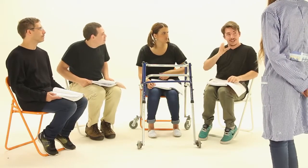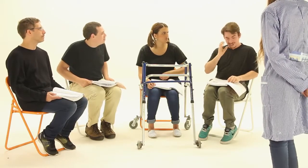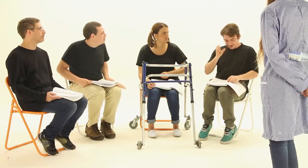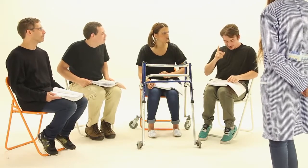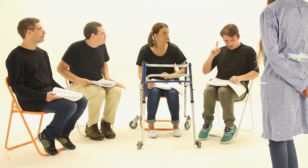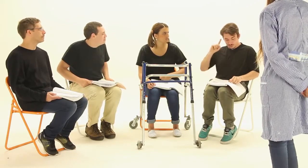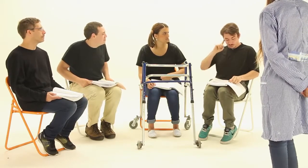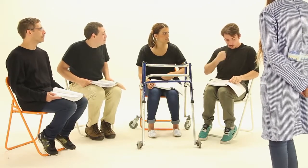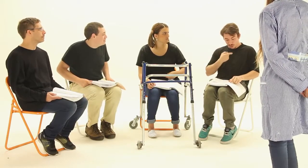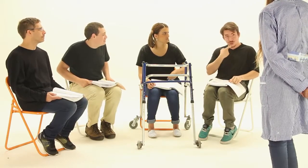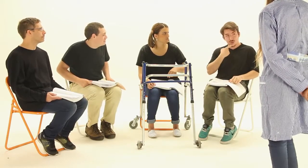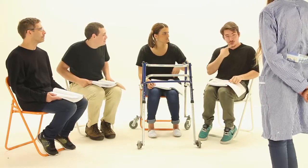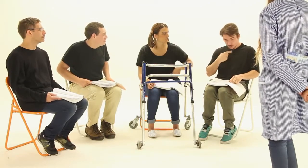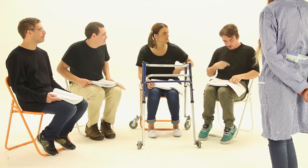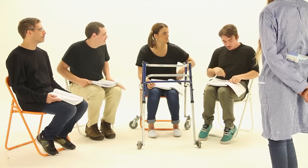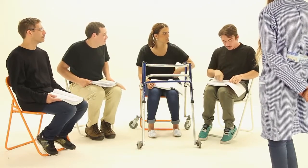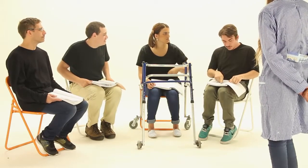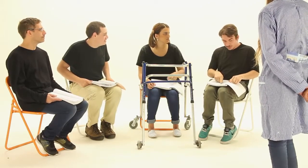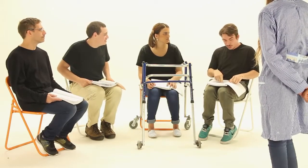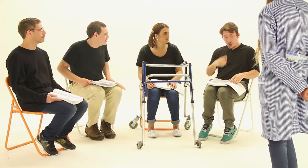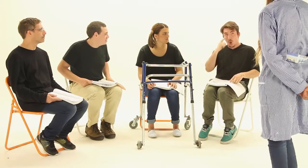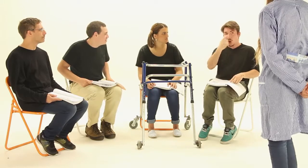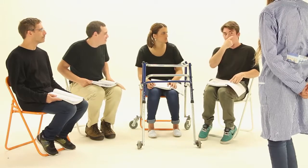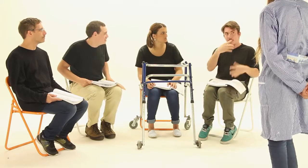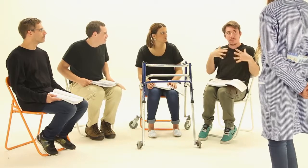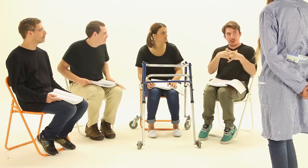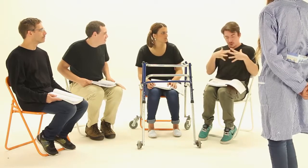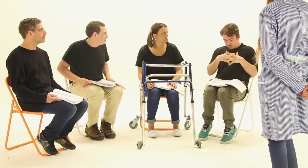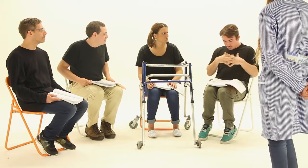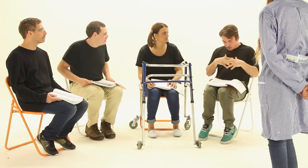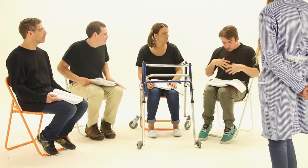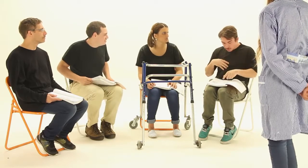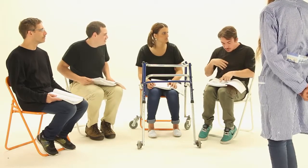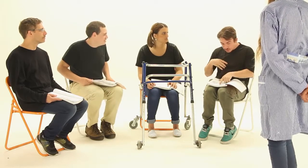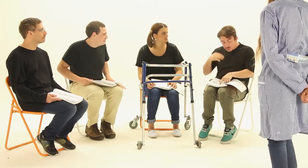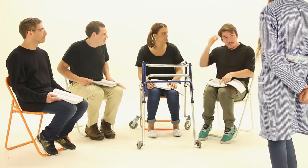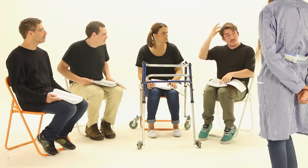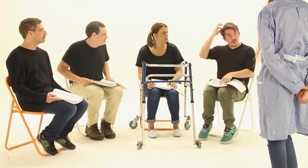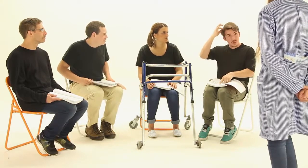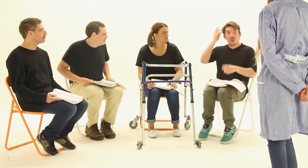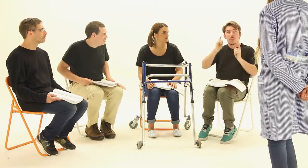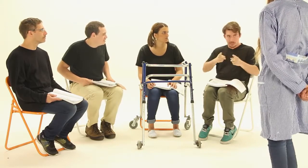Carlos es sordo. Tiene ojos marrones. Y su pelo también es